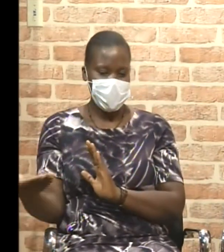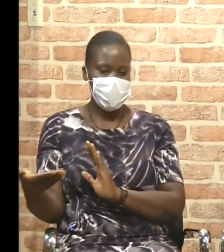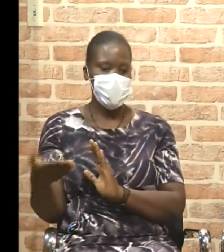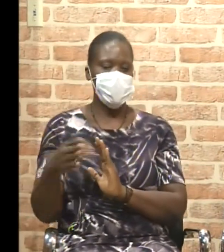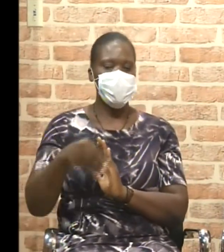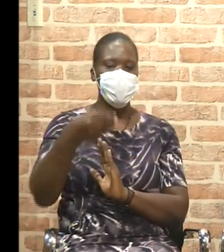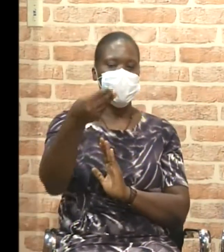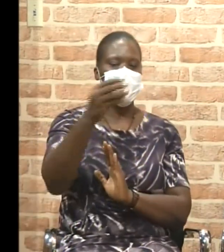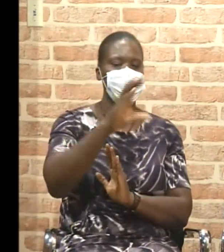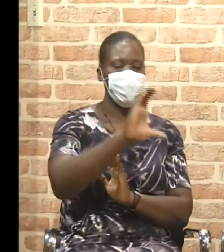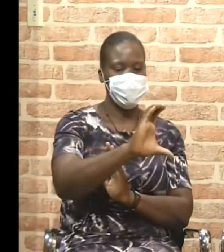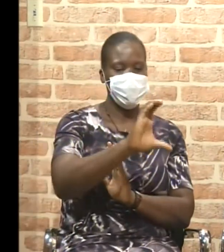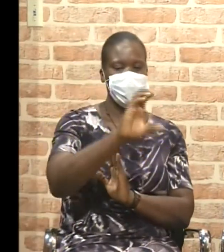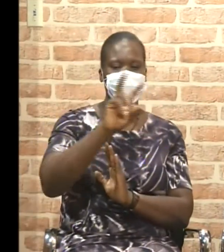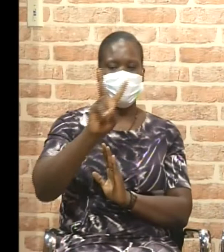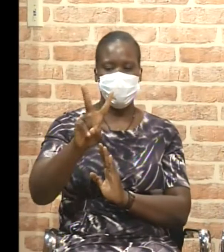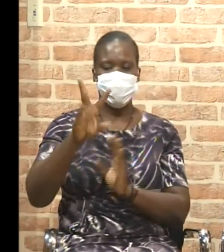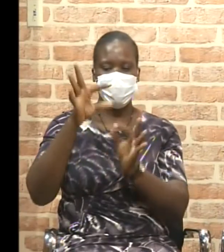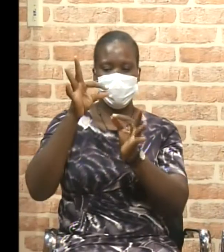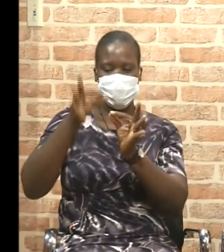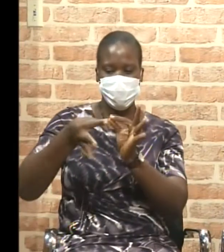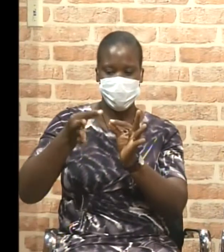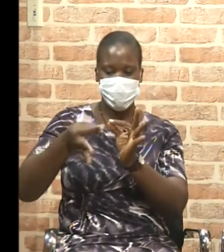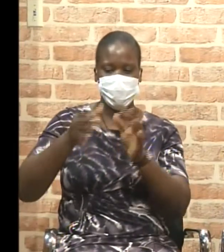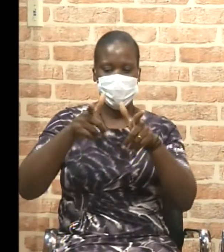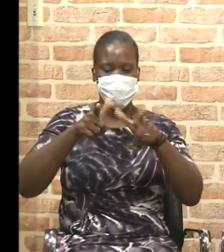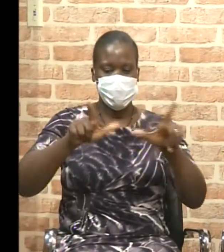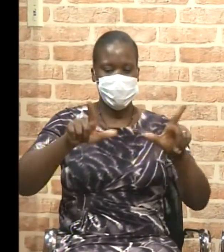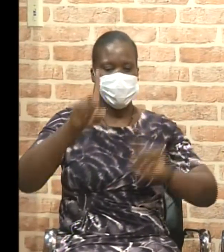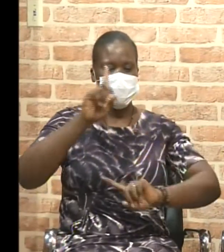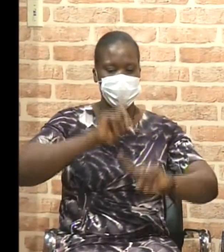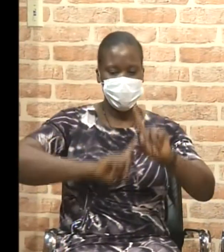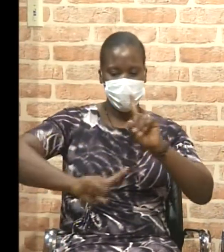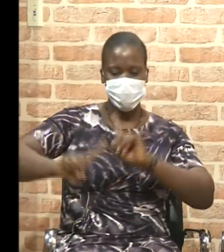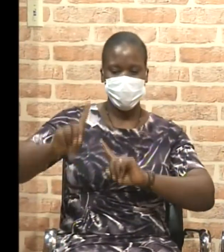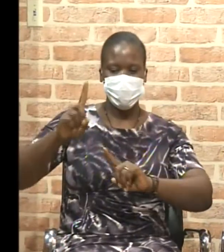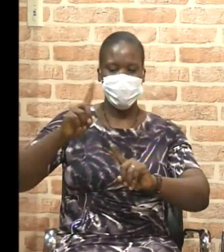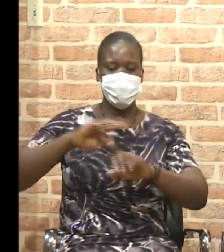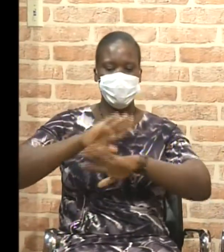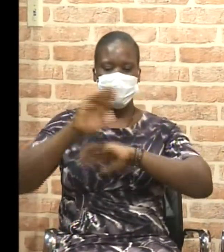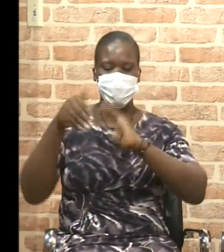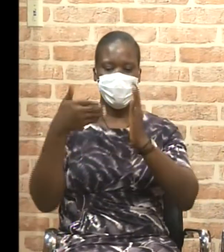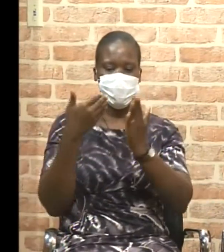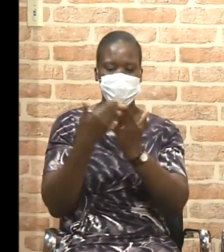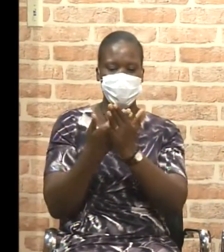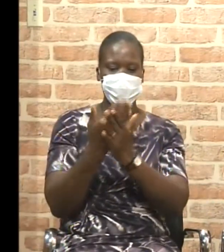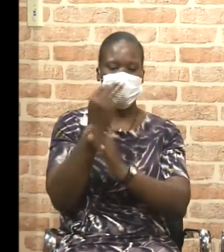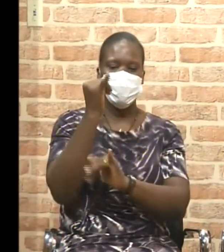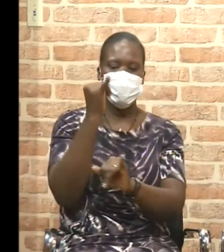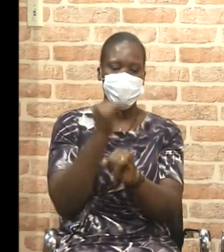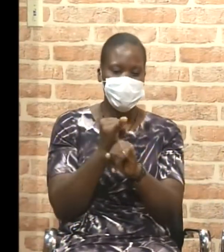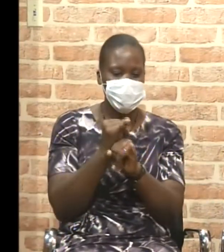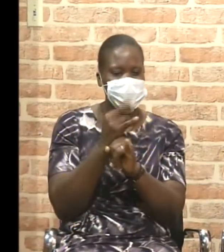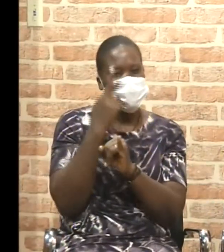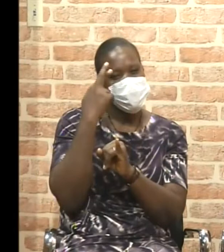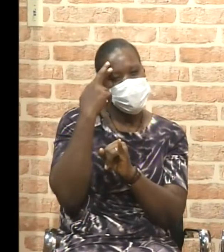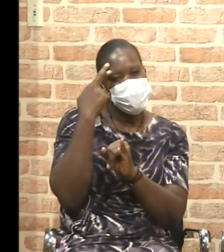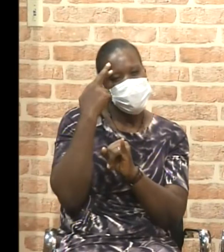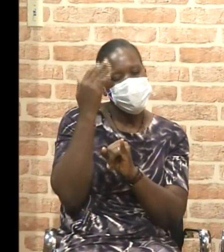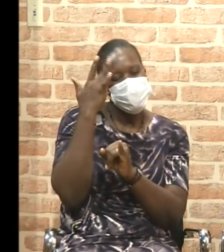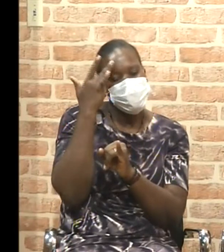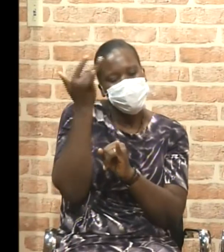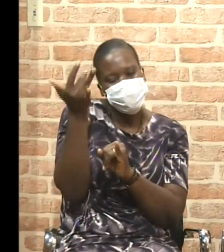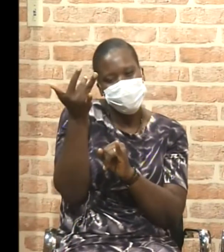interprètes professionnels en langue des signes à différentes institutions. Raison parce que justement c'est une occasion pour